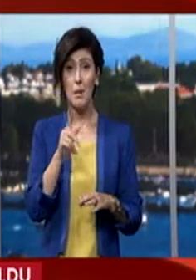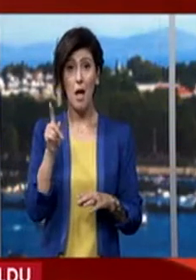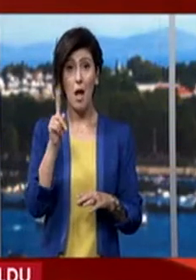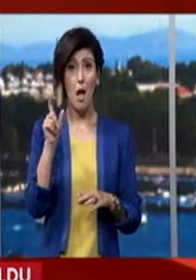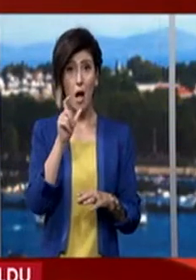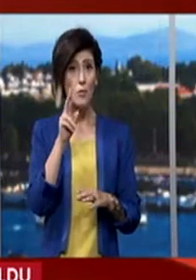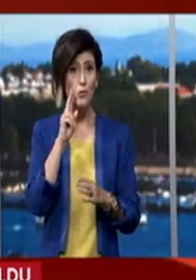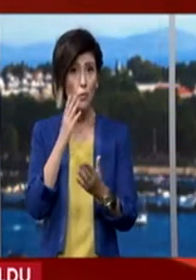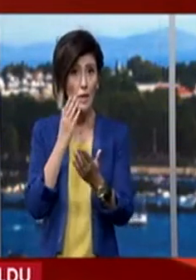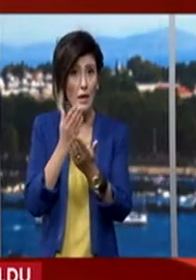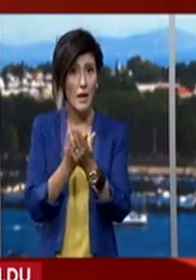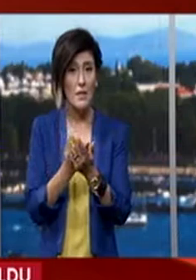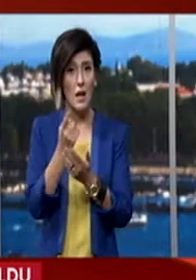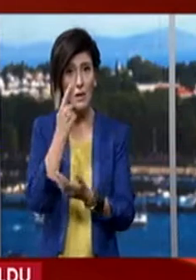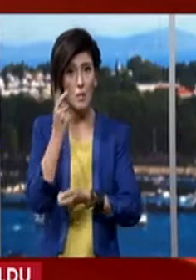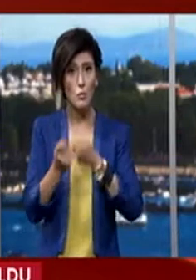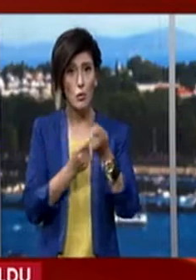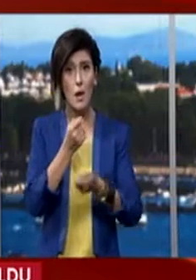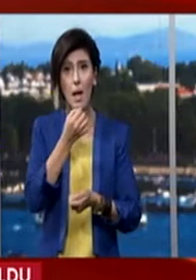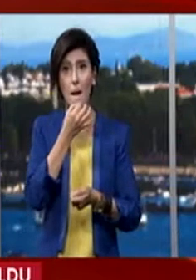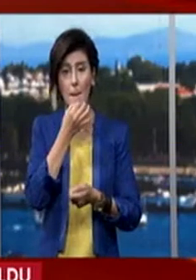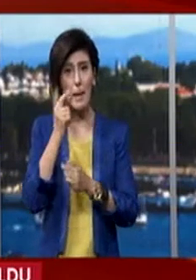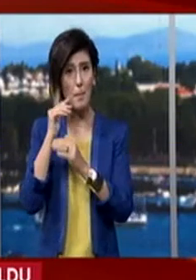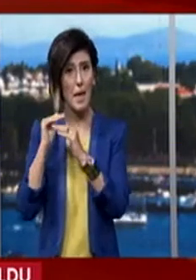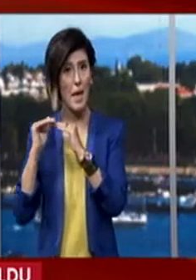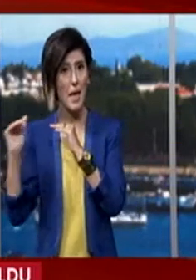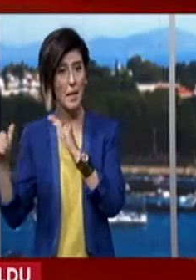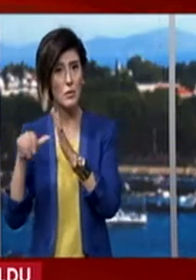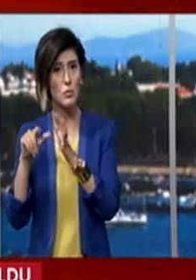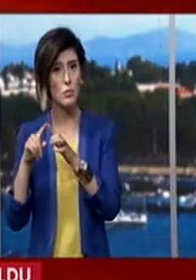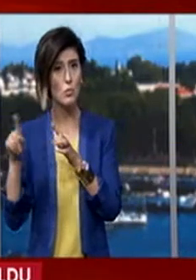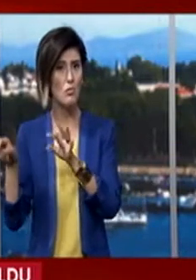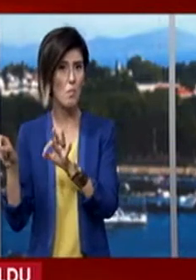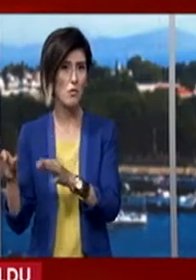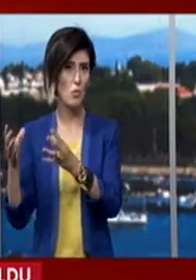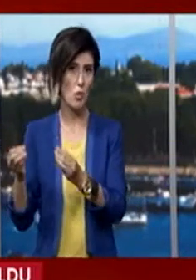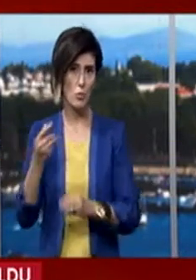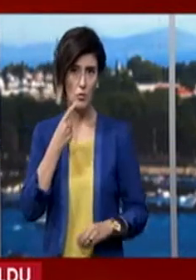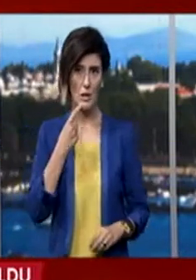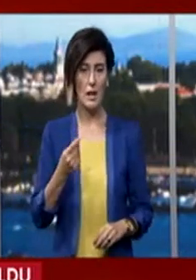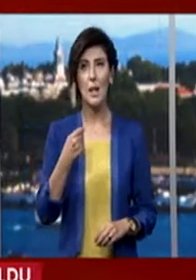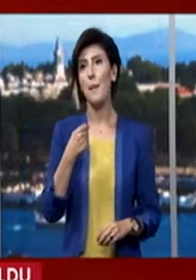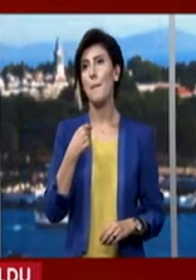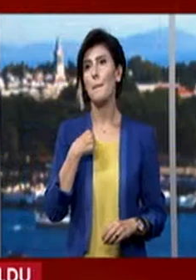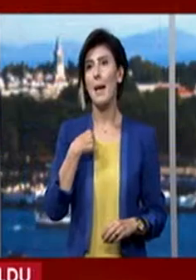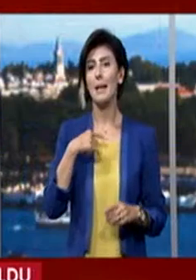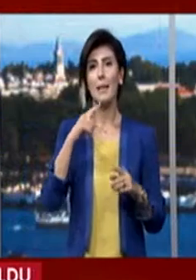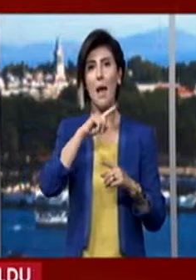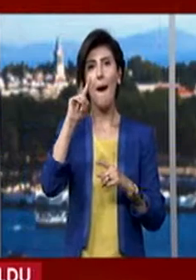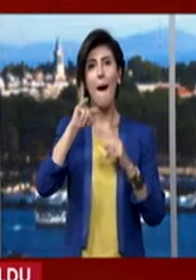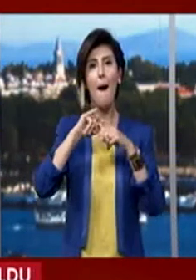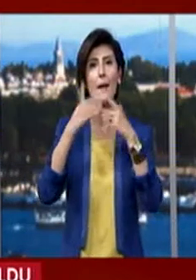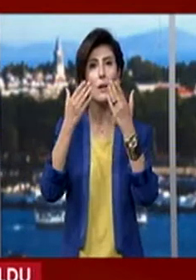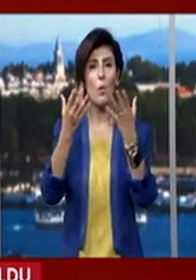kadar kamu görevlileri hakem heyetinin süreci başlanmış olacaktır. Ben hayırlı olmasını